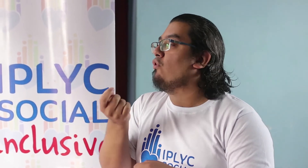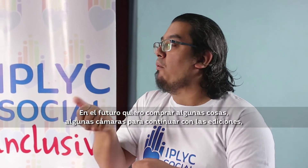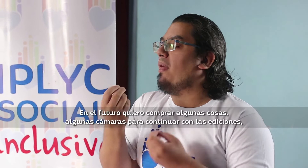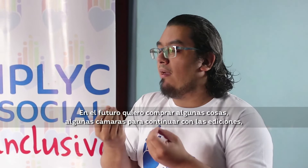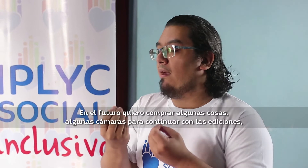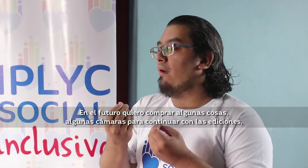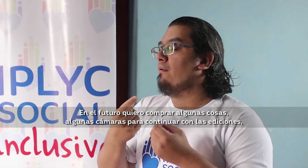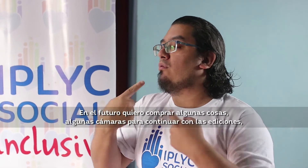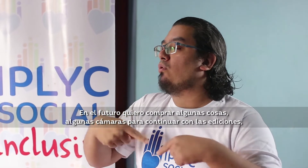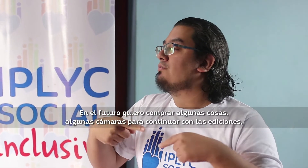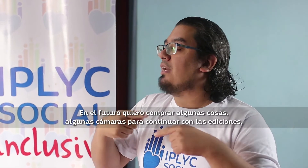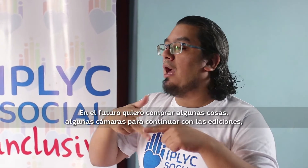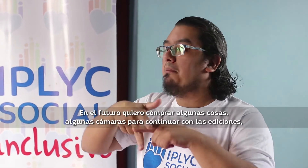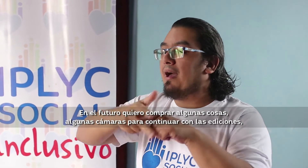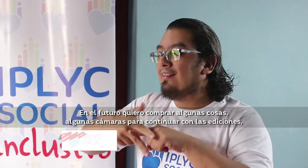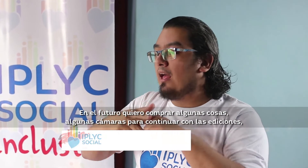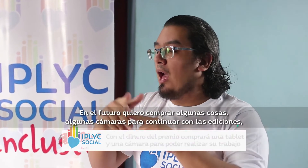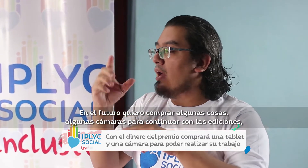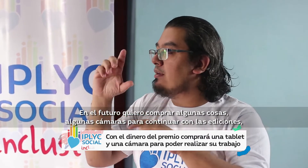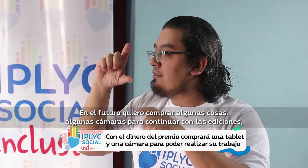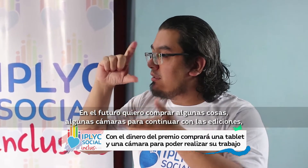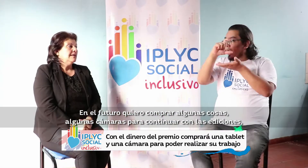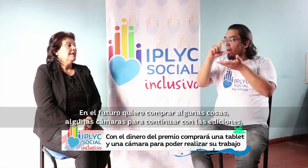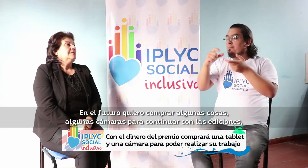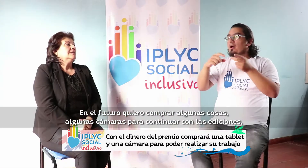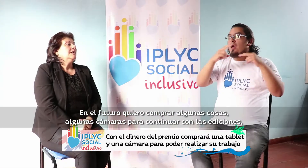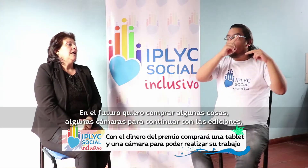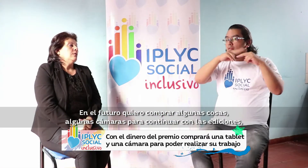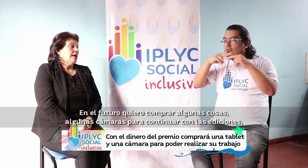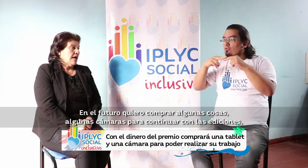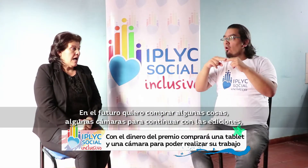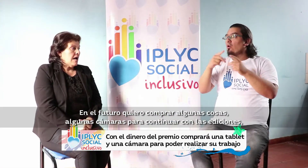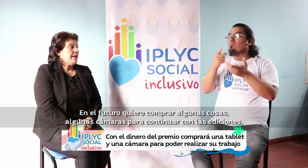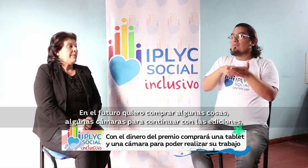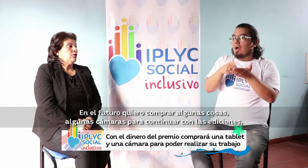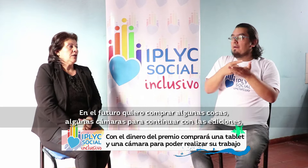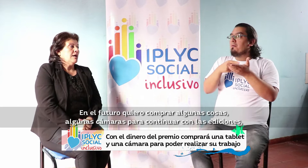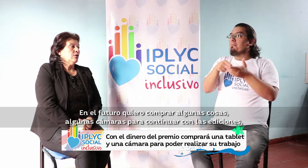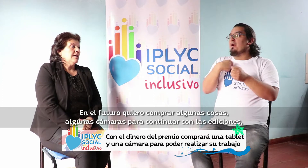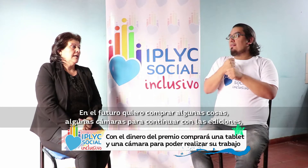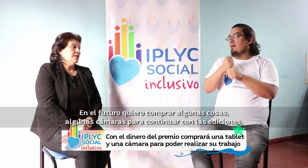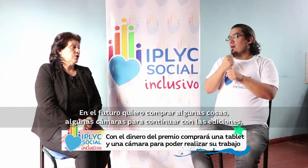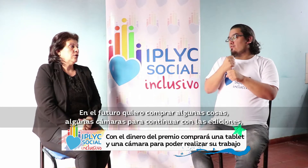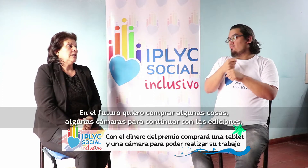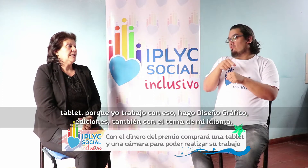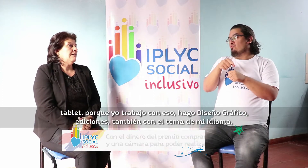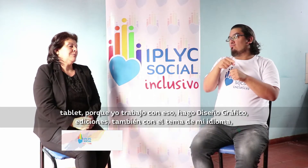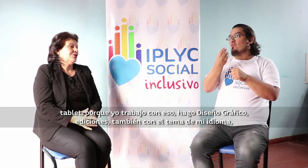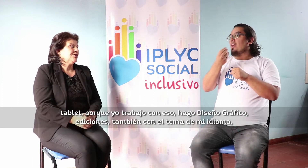En el futuro quiero comprar algunas cosas, ¿sí? Algunas cámaras para continuar con las ediciones, tablets, porque yo